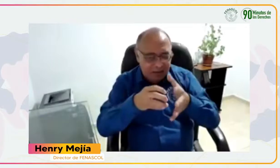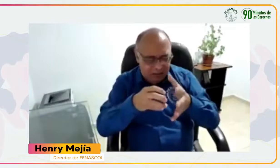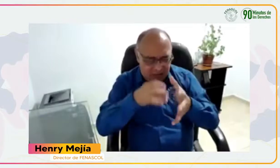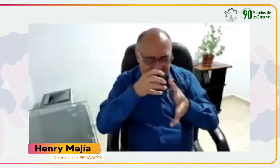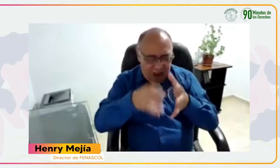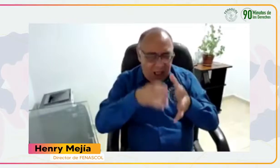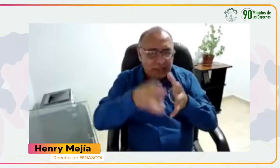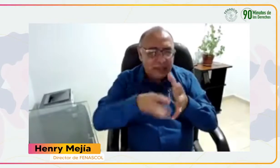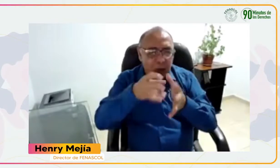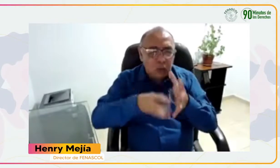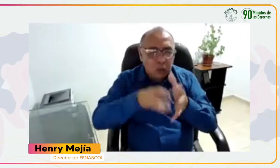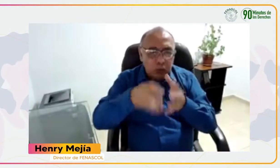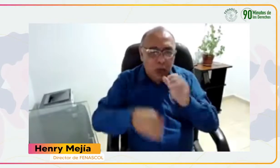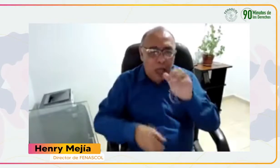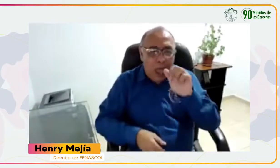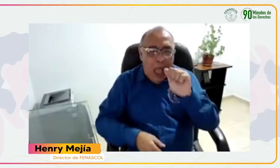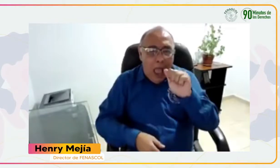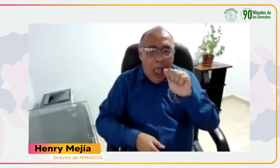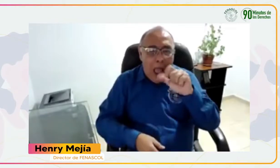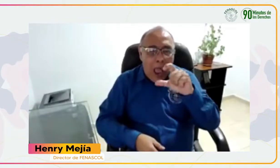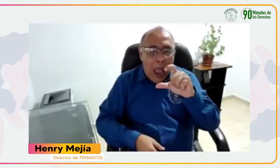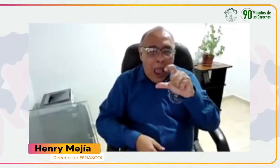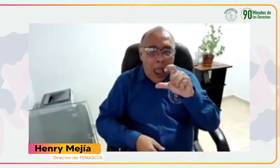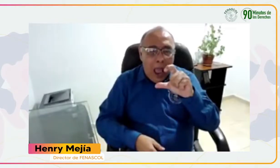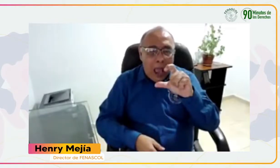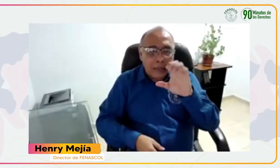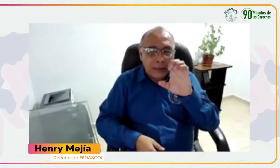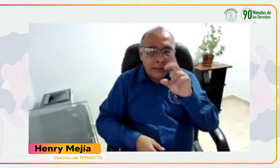saben, ACEDUS, creo que está la seña de ACEDUS.